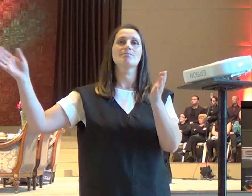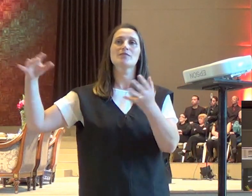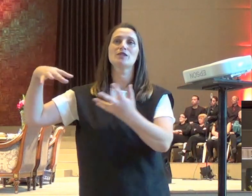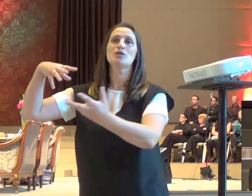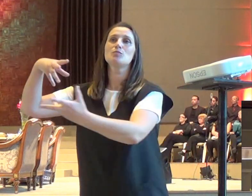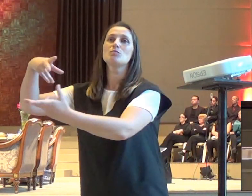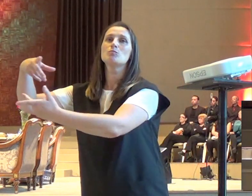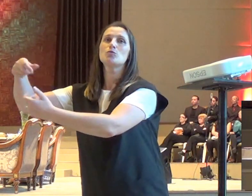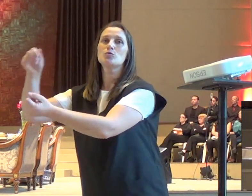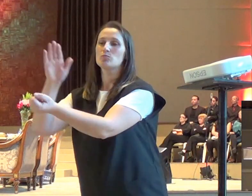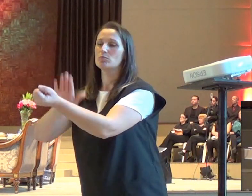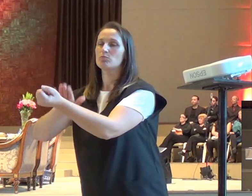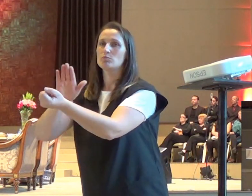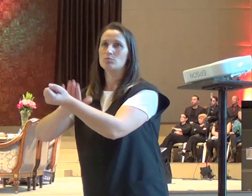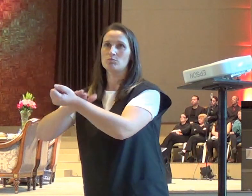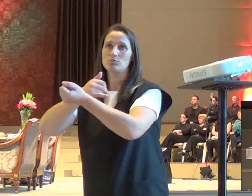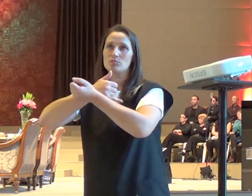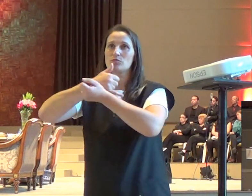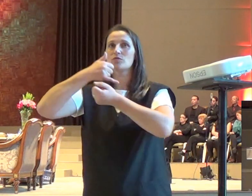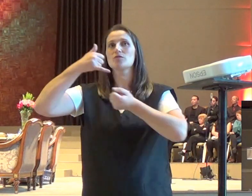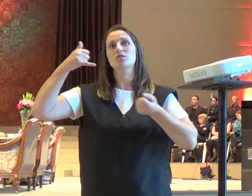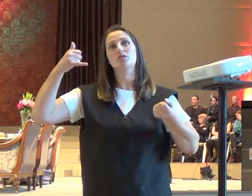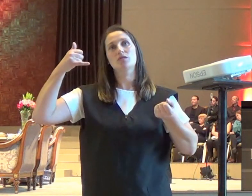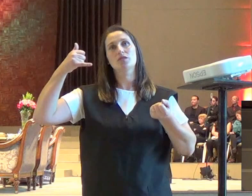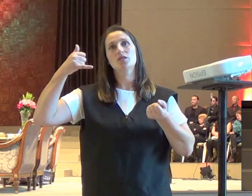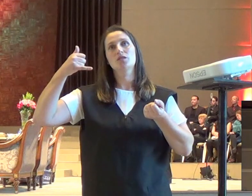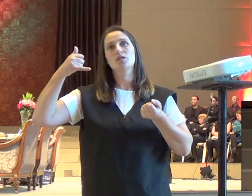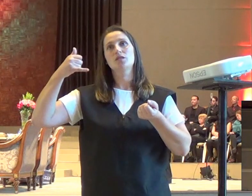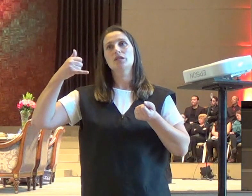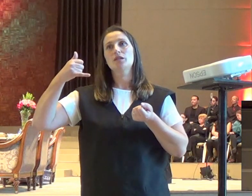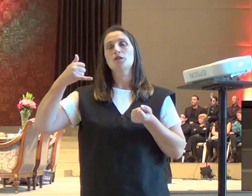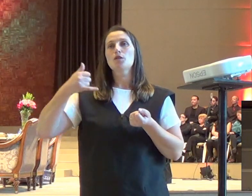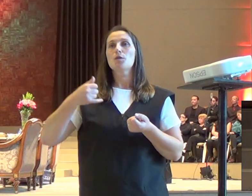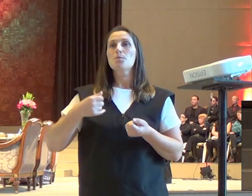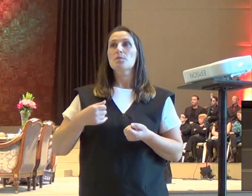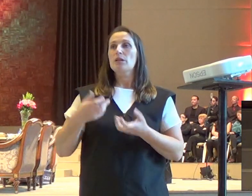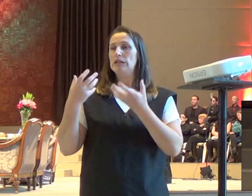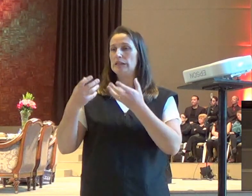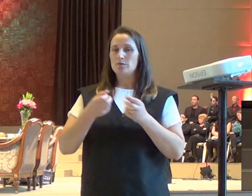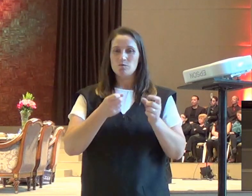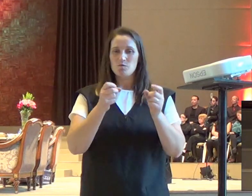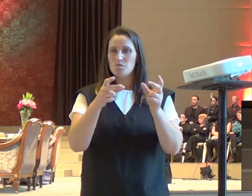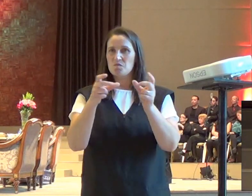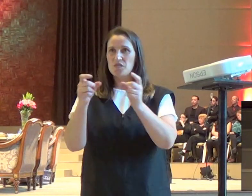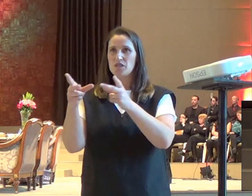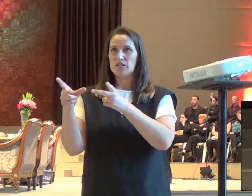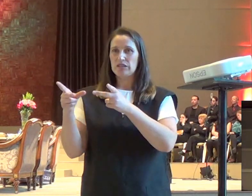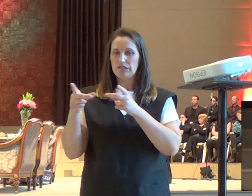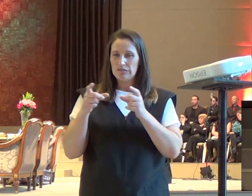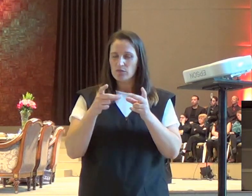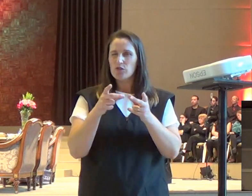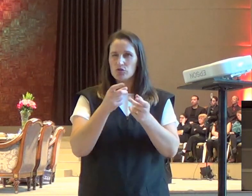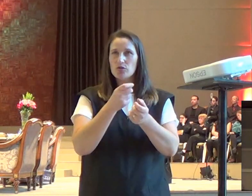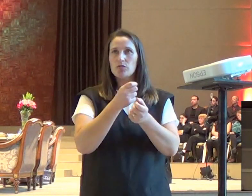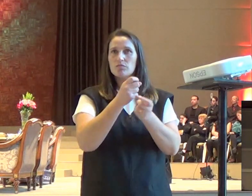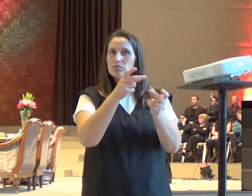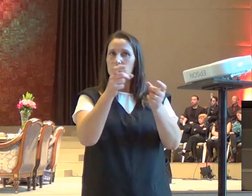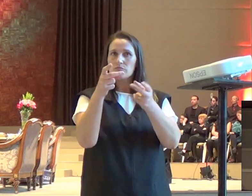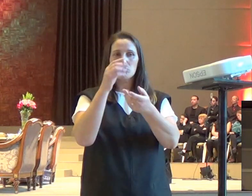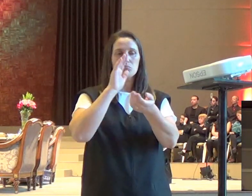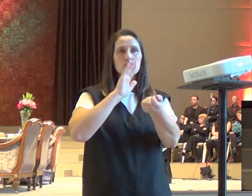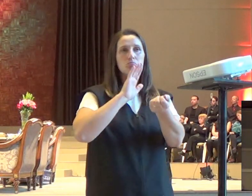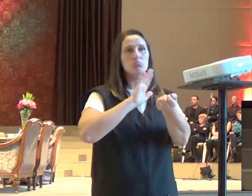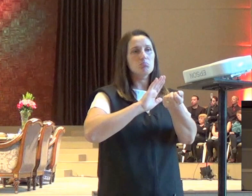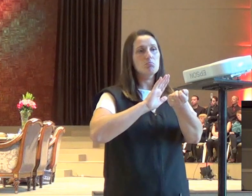envolveu com drogas para sustentar o seu vício começou a traficar ele foi